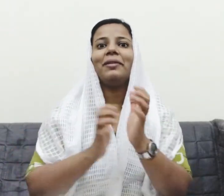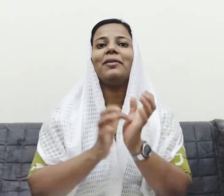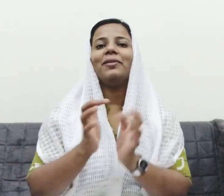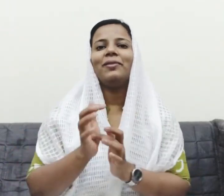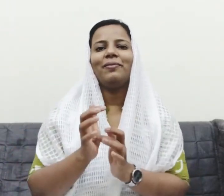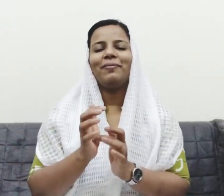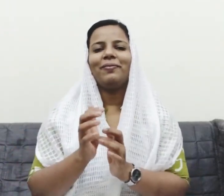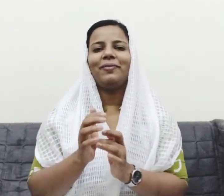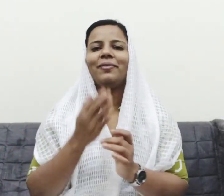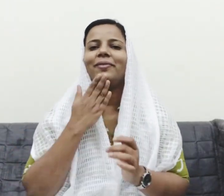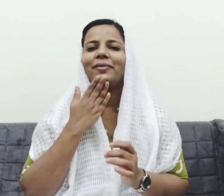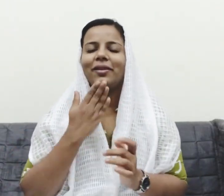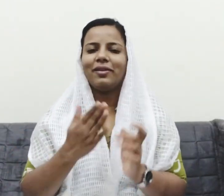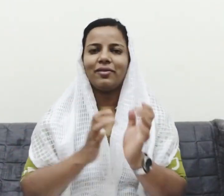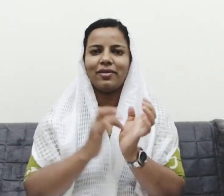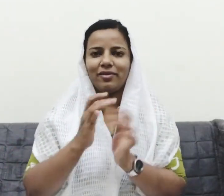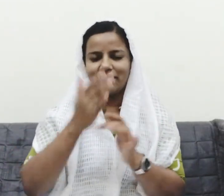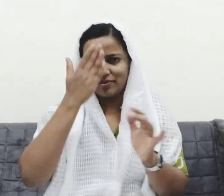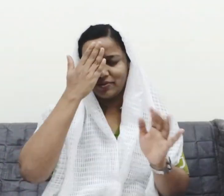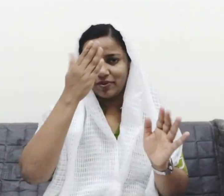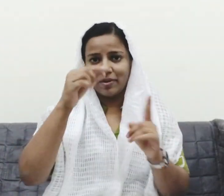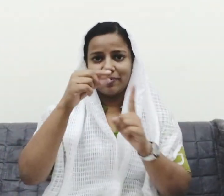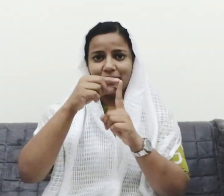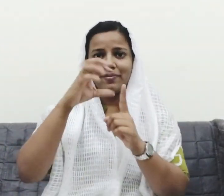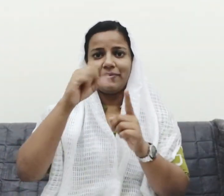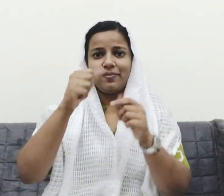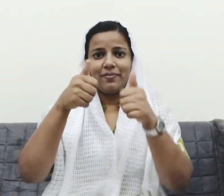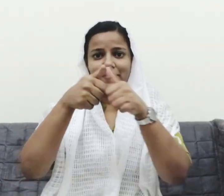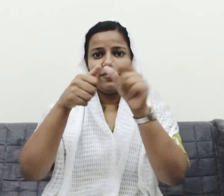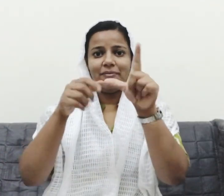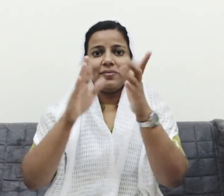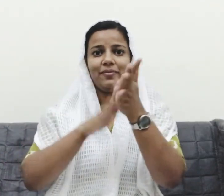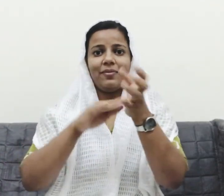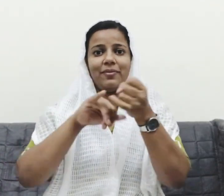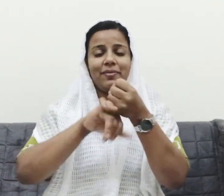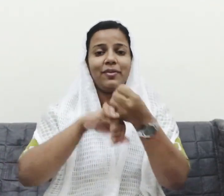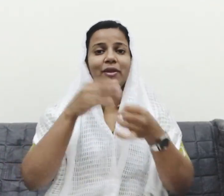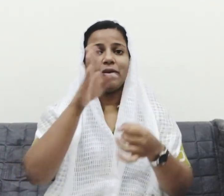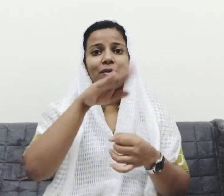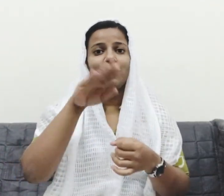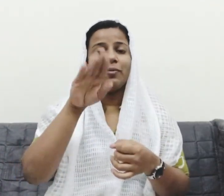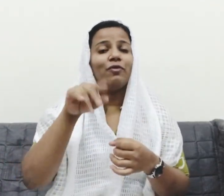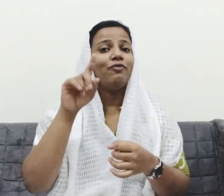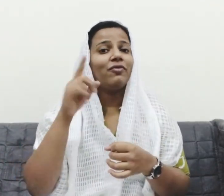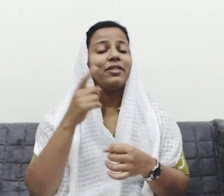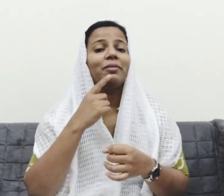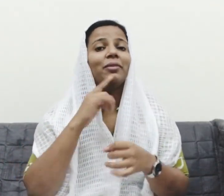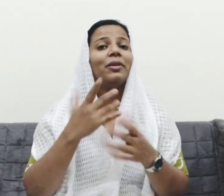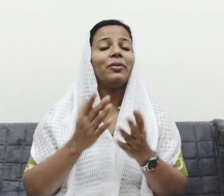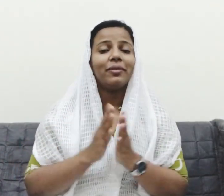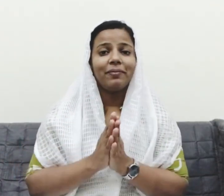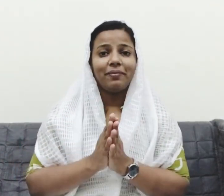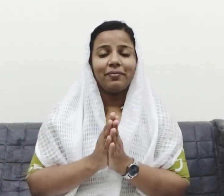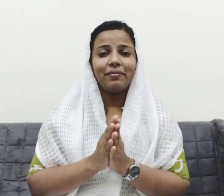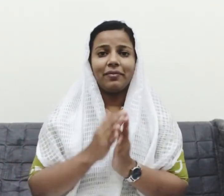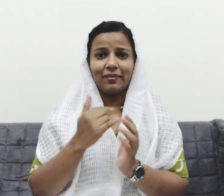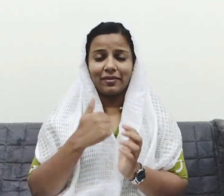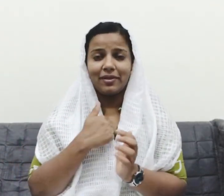നടത്തുന്ന നമ്മുടെ കർത്താവിന് നന്ദിയോടെ നമുക്ക് സ്തോത്രം ചെയ്യാം. സങ്കീർത്തനക്കാരൻ അതിന്റെ 9 സങ്കീർത്തനം അതിന്റെ ആരംഭവാക്യങ്ങളിൽ ഇങ്ങനെ പറയുന്നു. ആമേൻ.